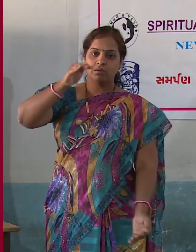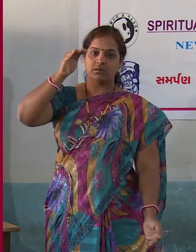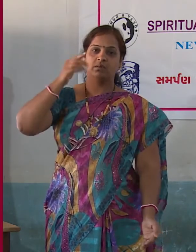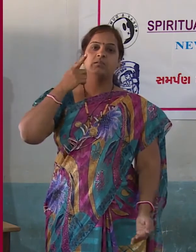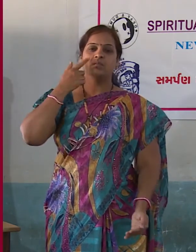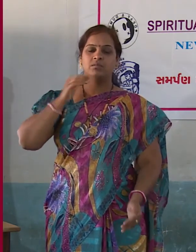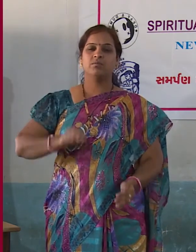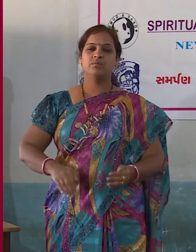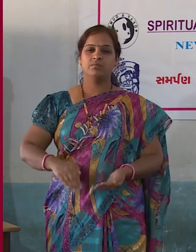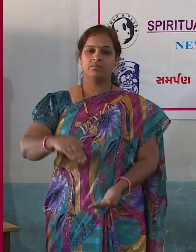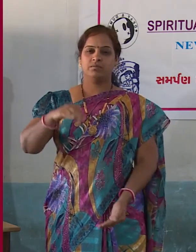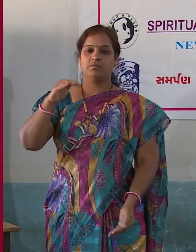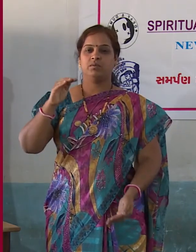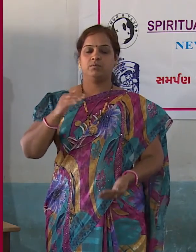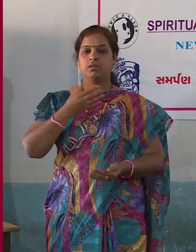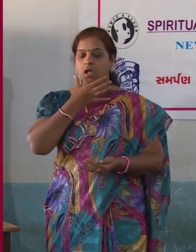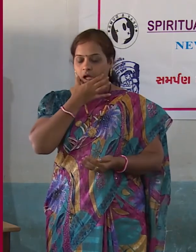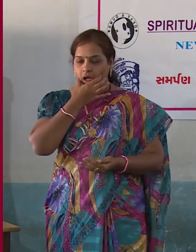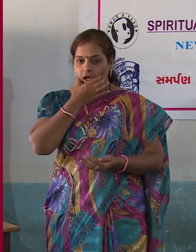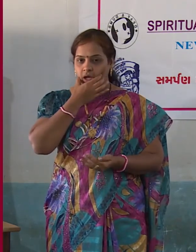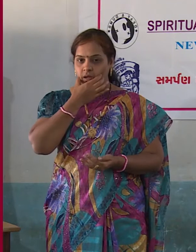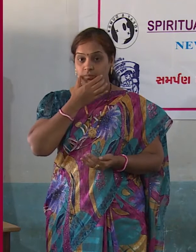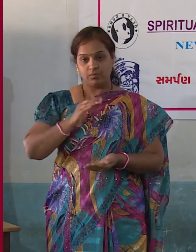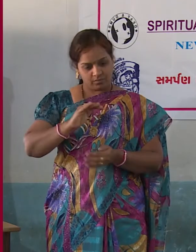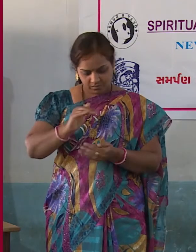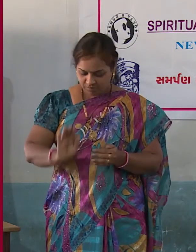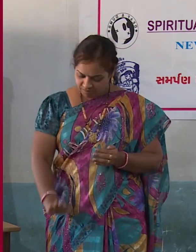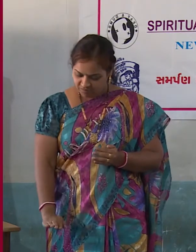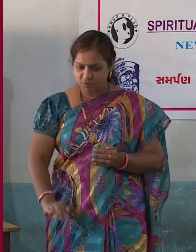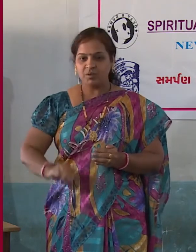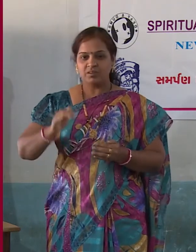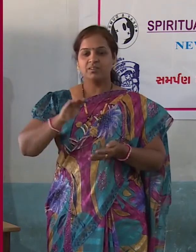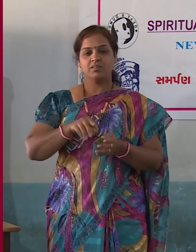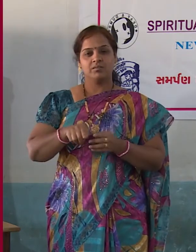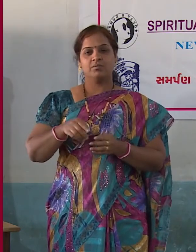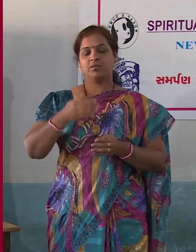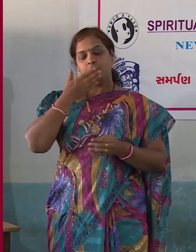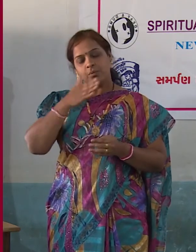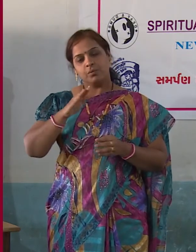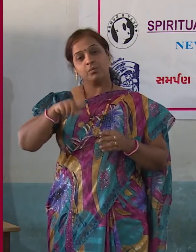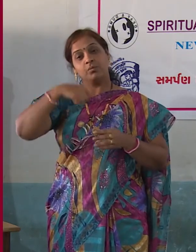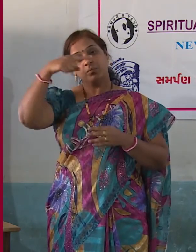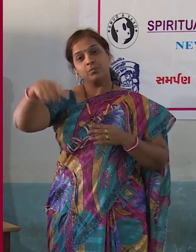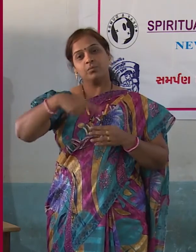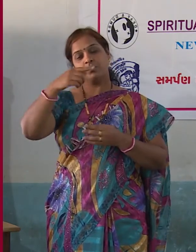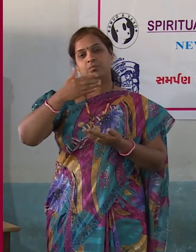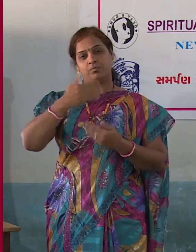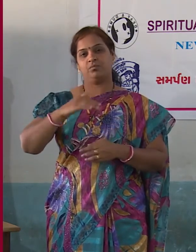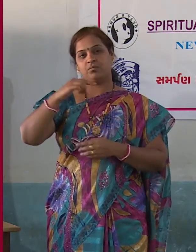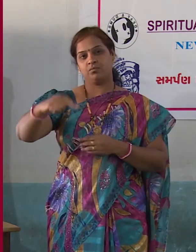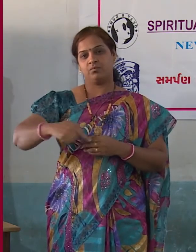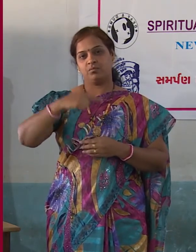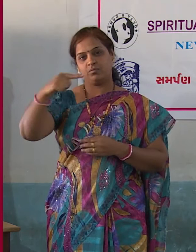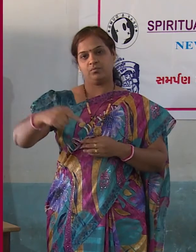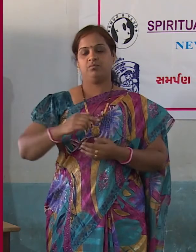युवा, वृद्ध, और उसके बाद मृत्यु, मृत्यु के बाद फिर जन्म। इस जन्म मरण के